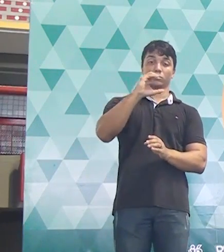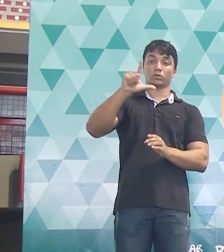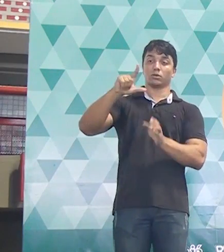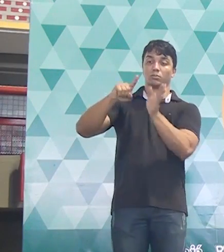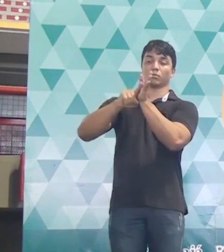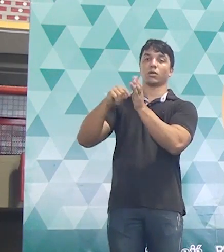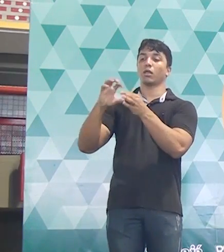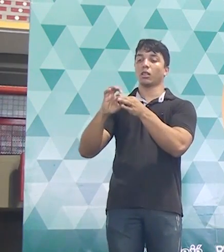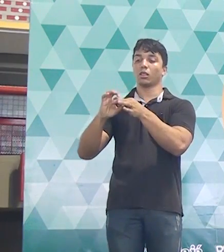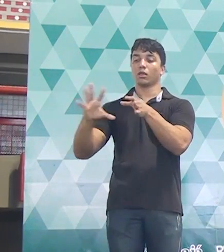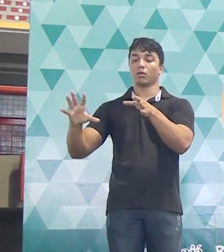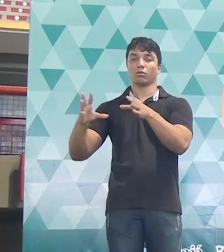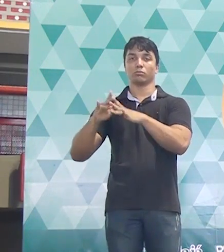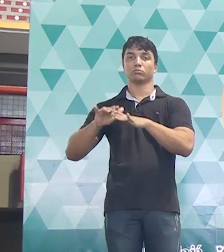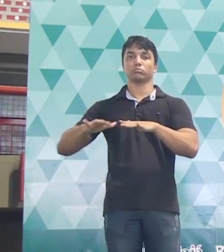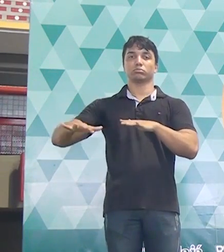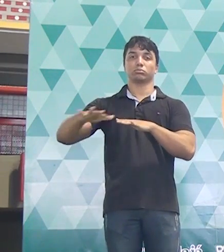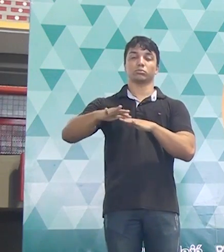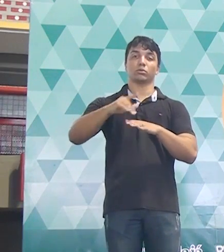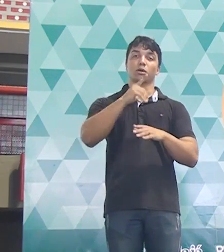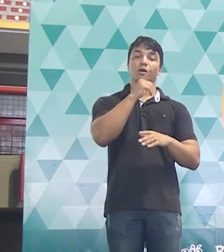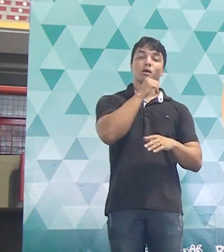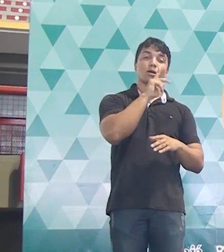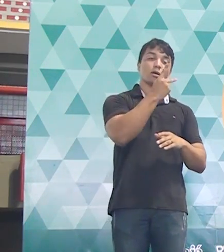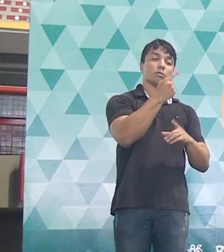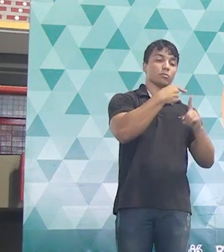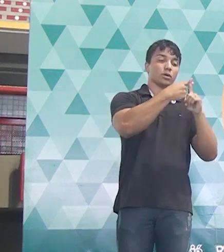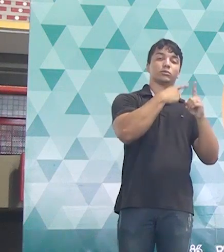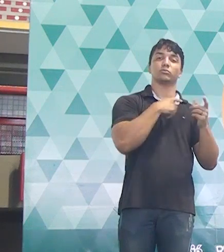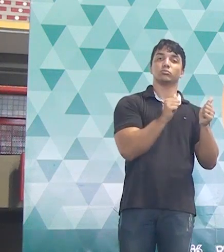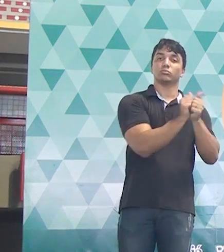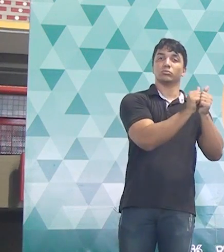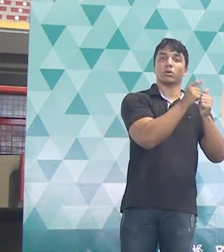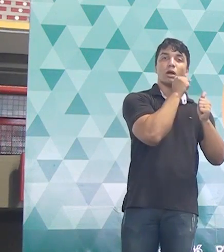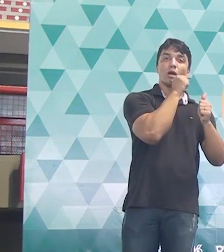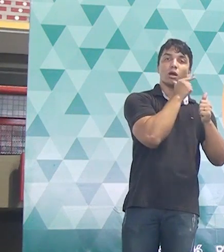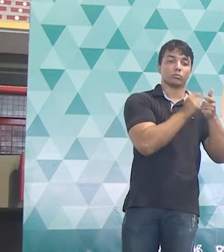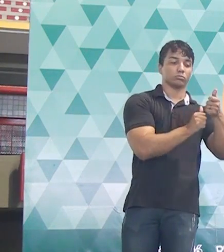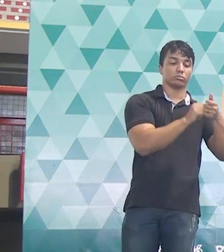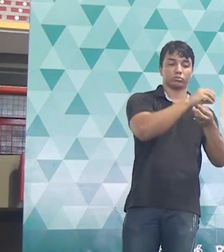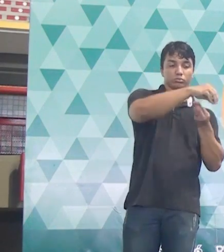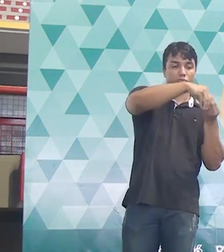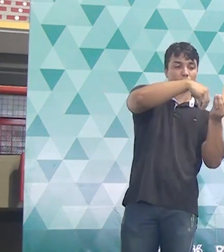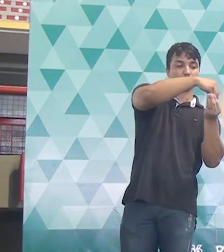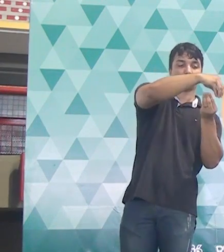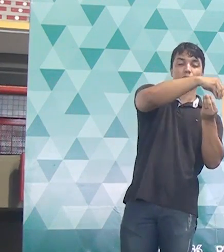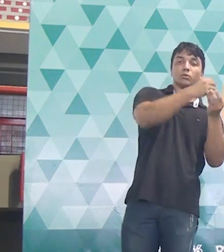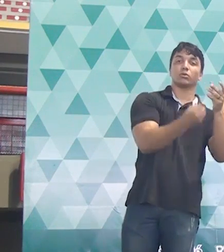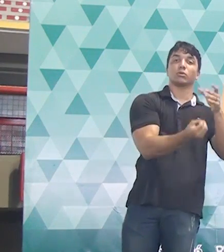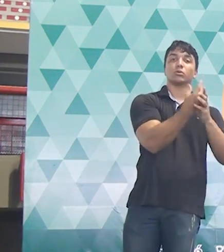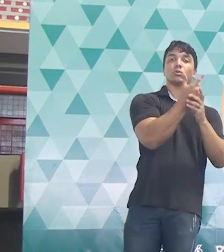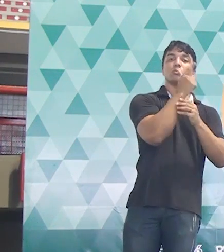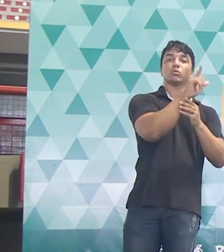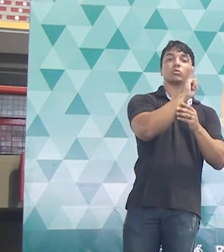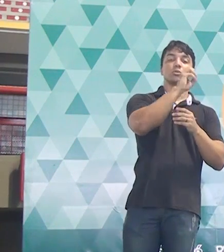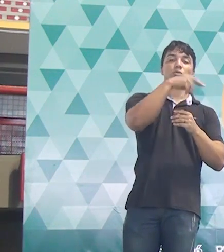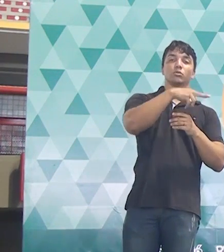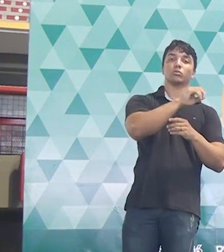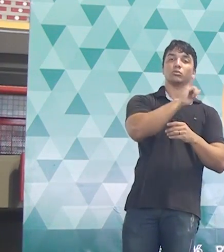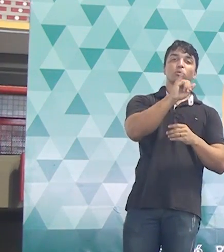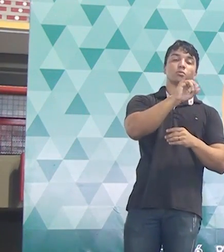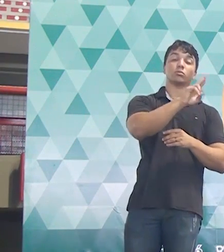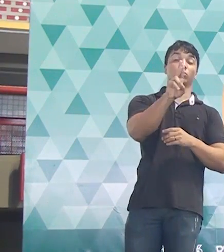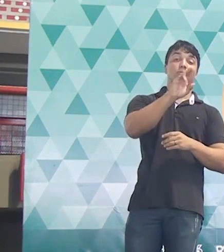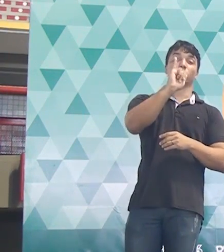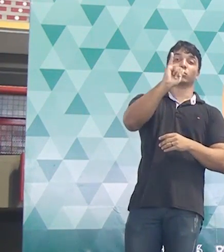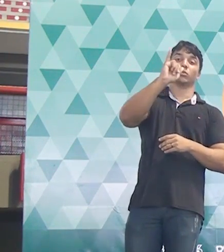fica livre, o H+ reage com água. Ao reagir com água, o H+ gera um outro íon chamado